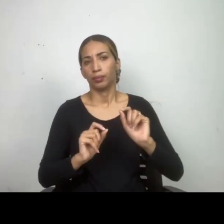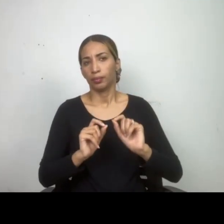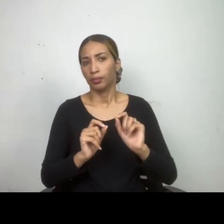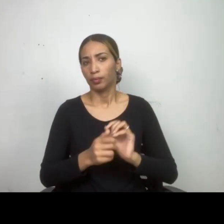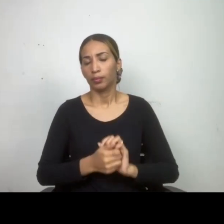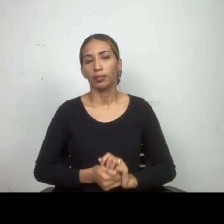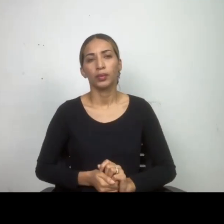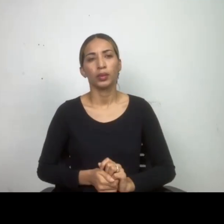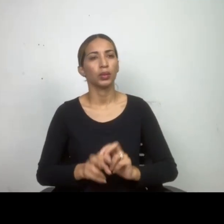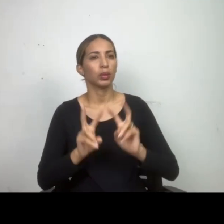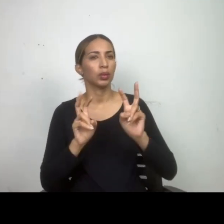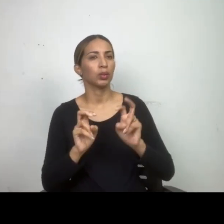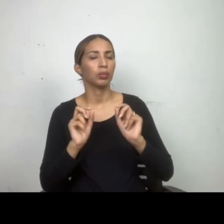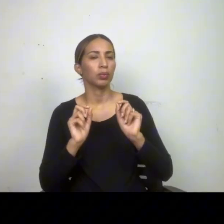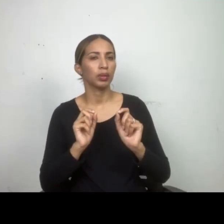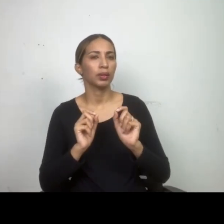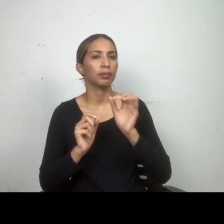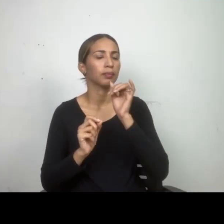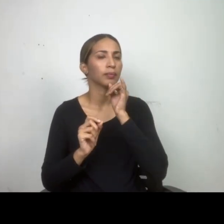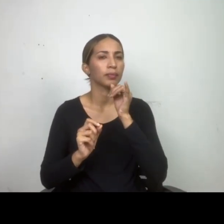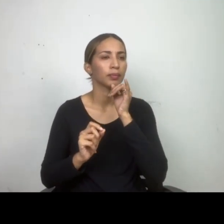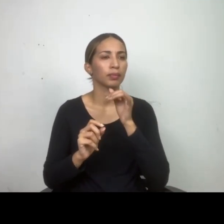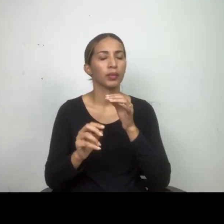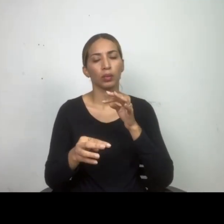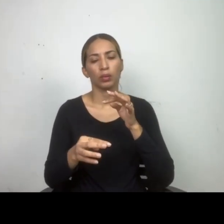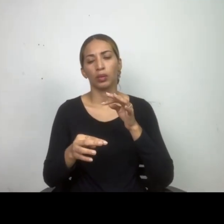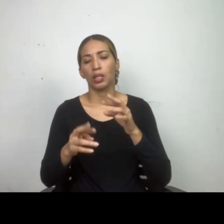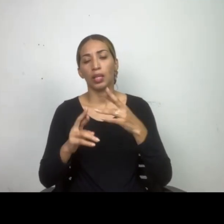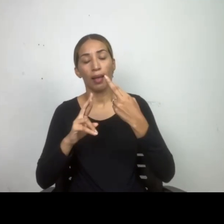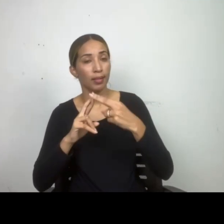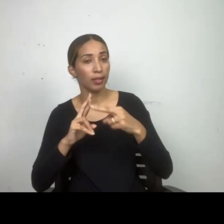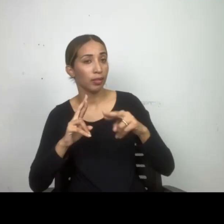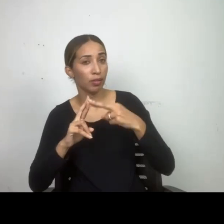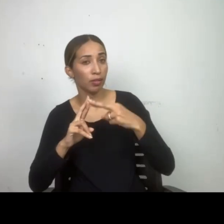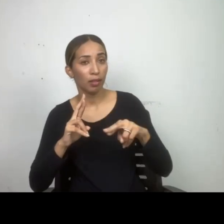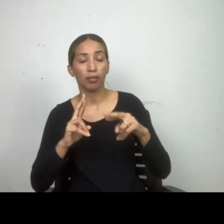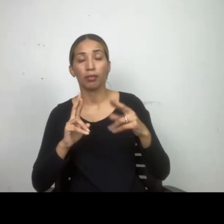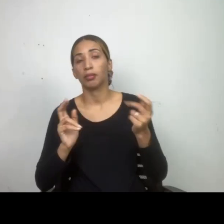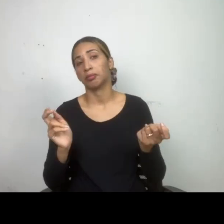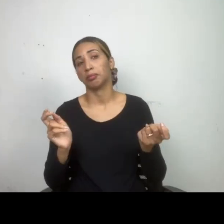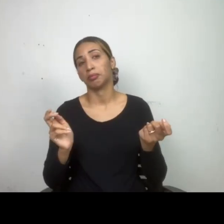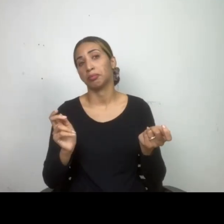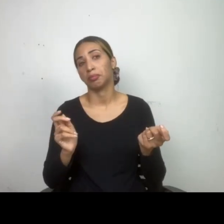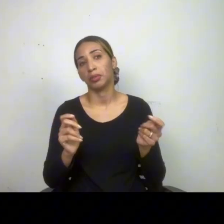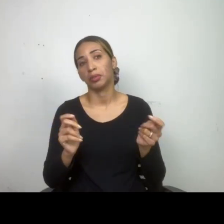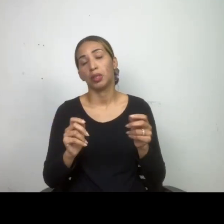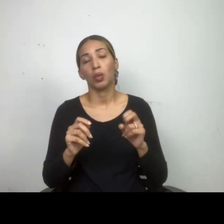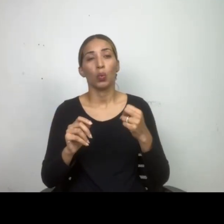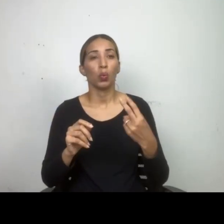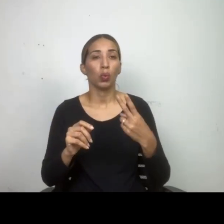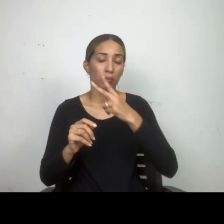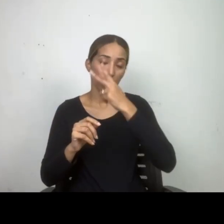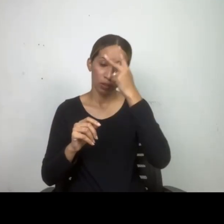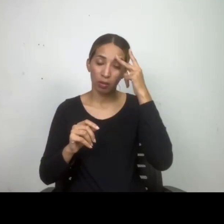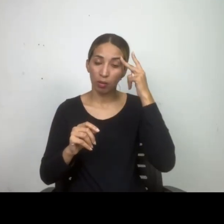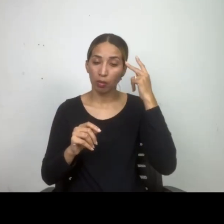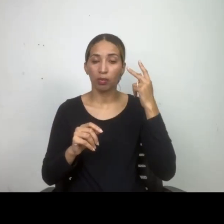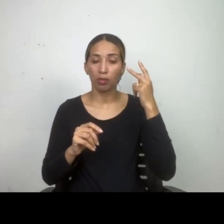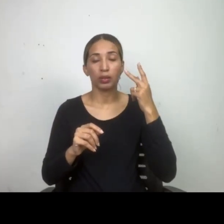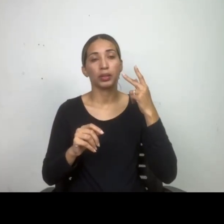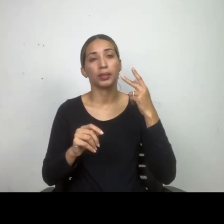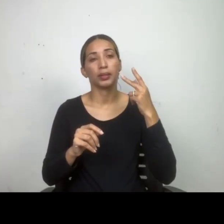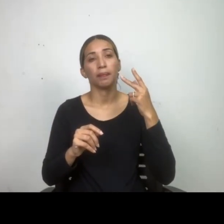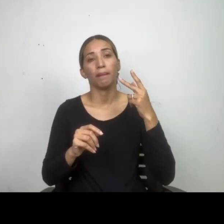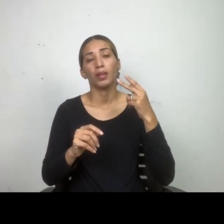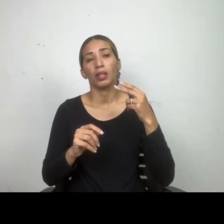questões, né, assim como o tratamento por meio da religião, né, as internações, e a religião de forma impositiva, não a religião do